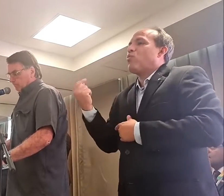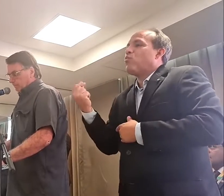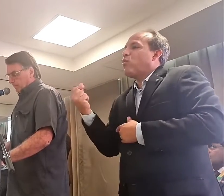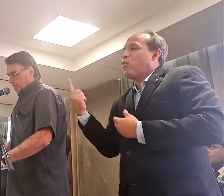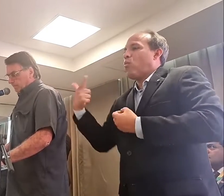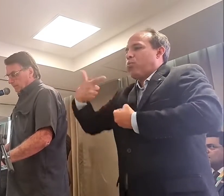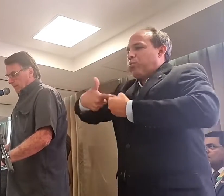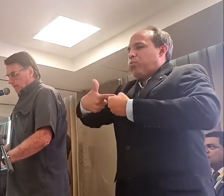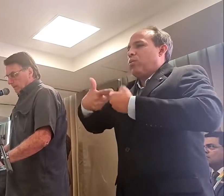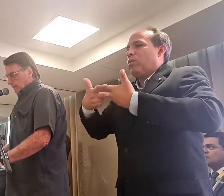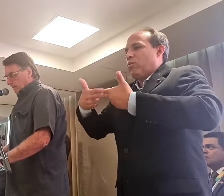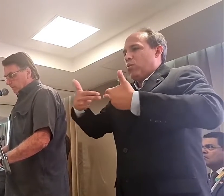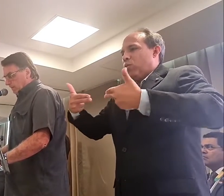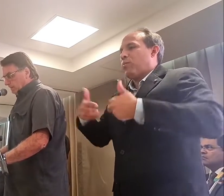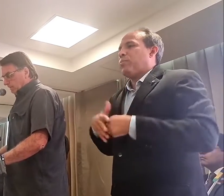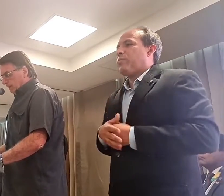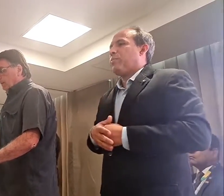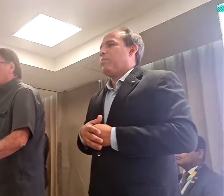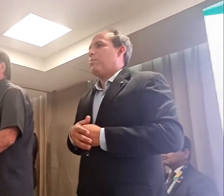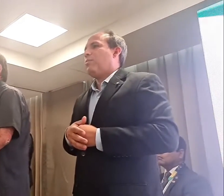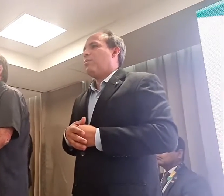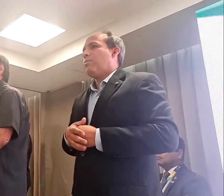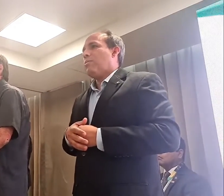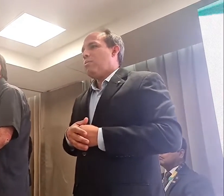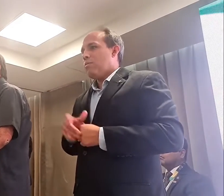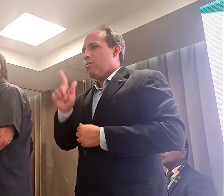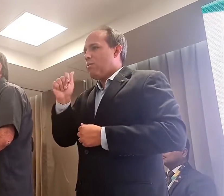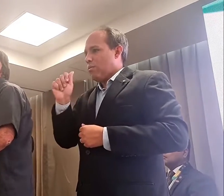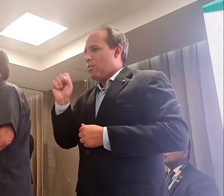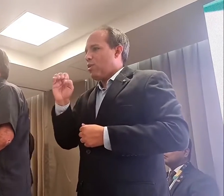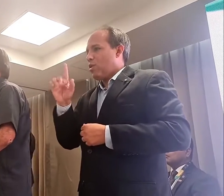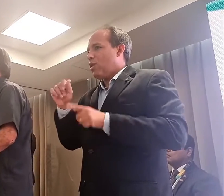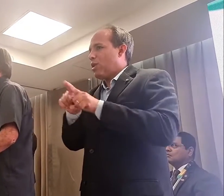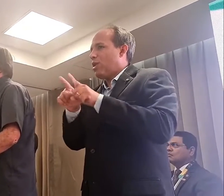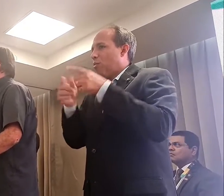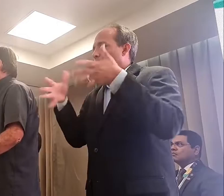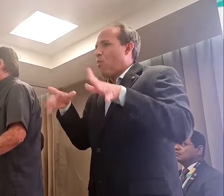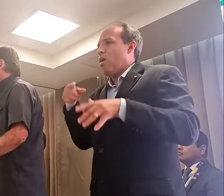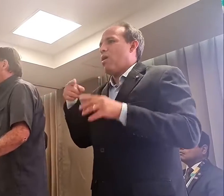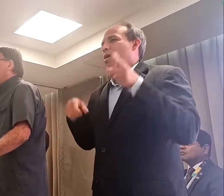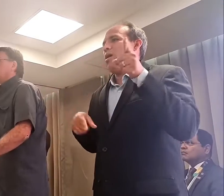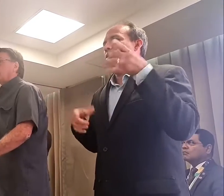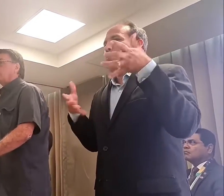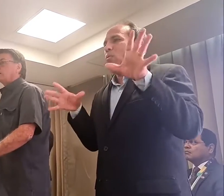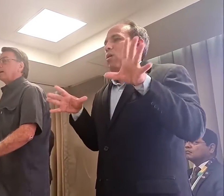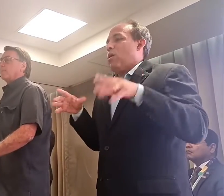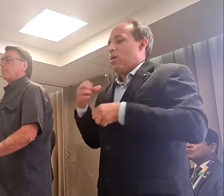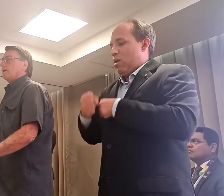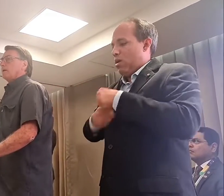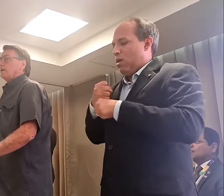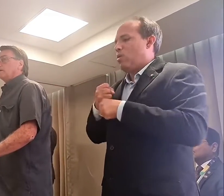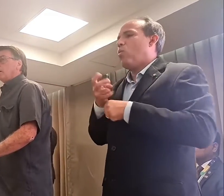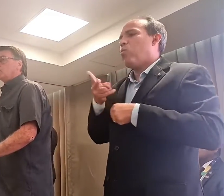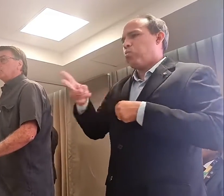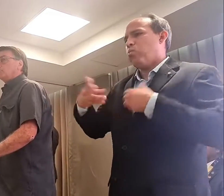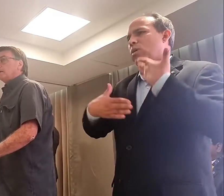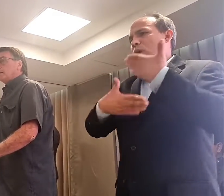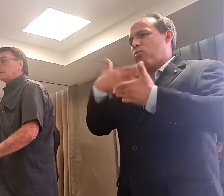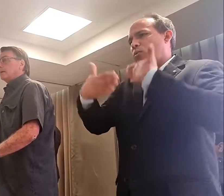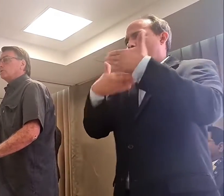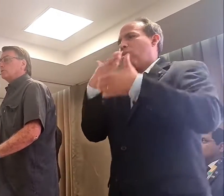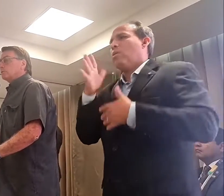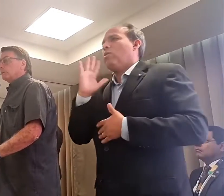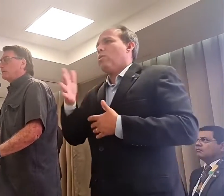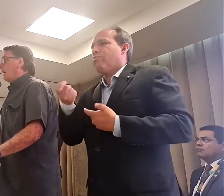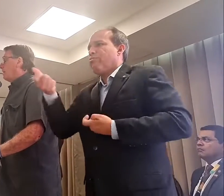incluindo, obviamente, a nossa gasolina. No corrente ano, resolvemos avançar. Demos um